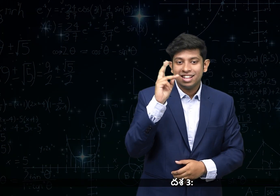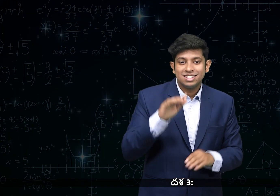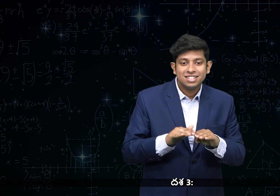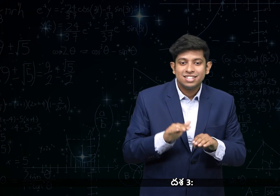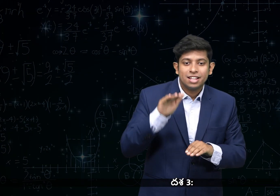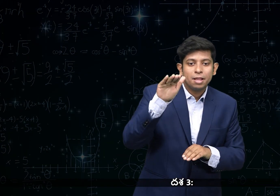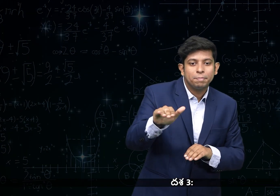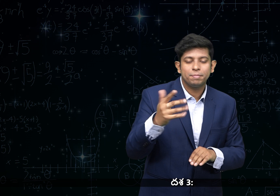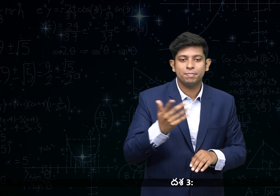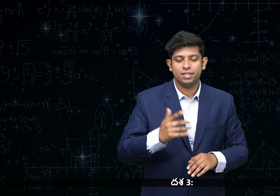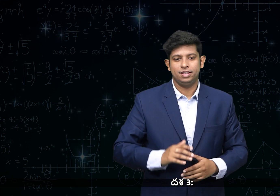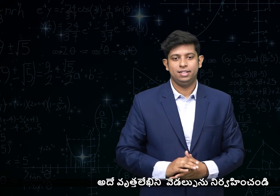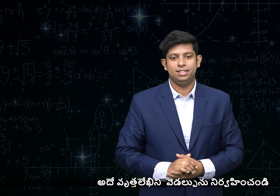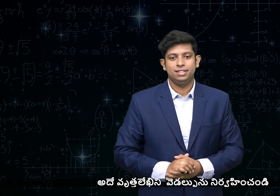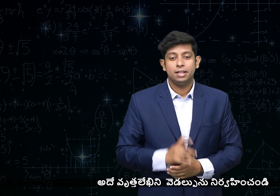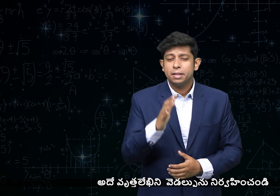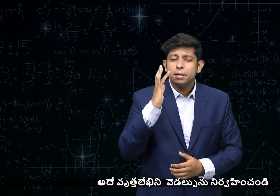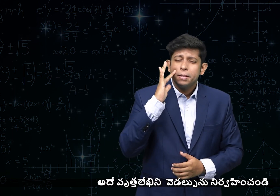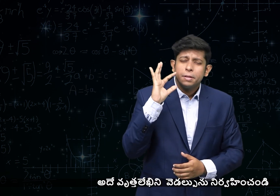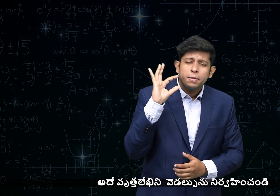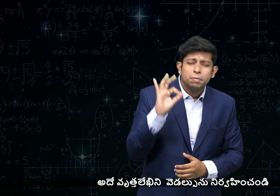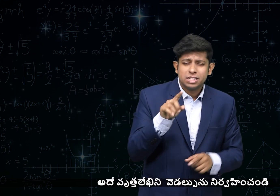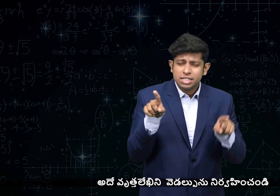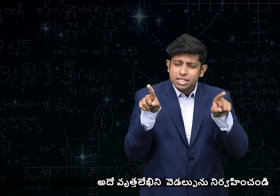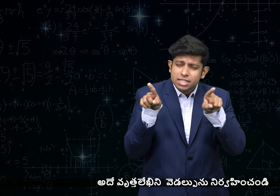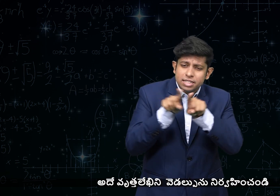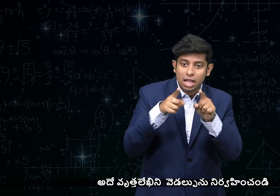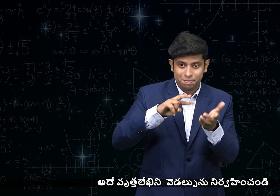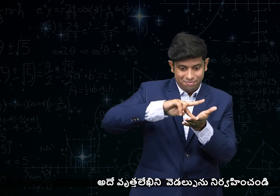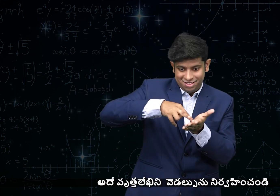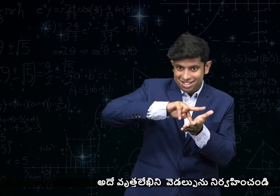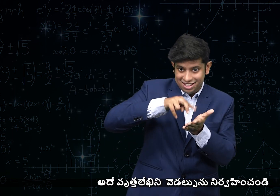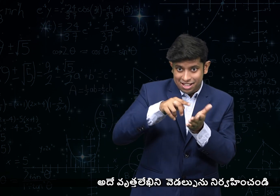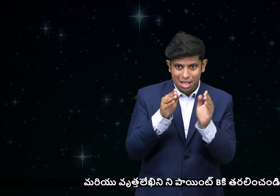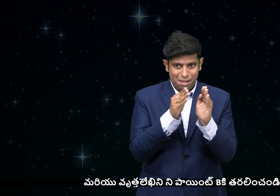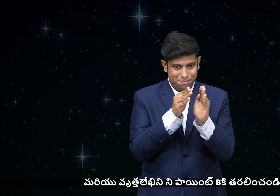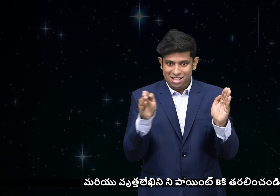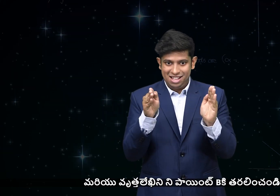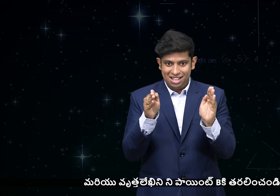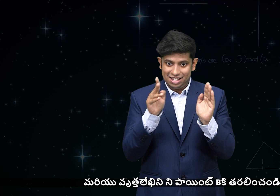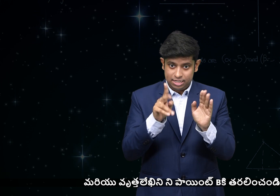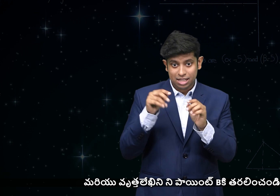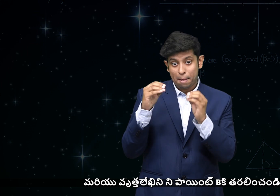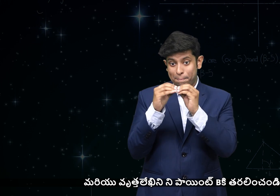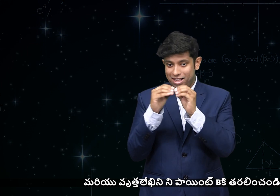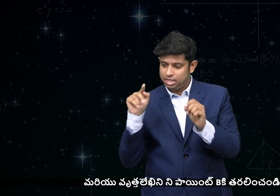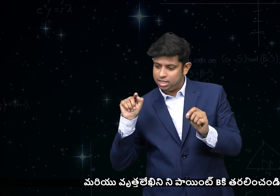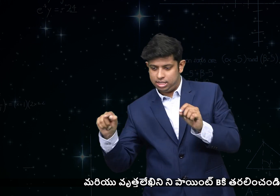దశ 3. అదే వృత్త లేఖిని వెడల్పును నిర్వహించండి మరియు వృత్త లేఖిని పాయింట్